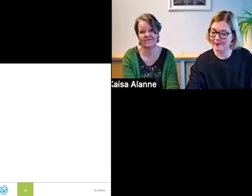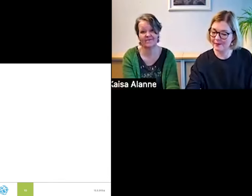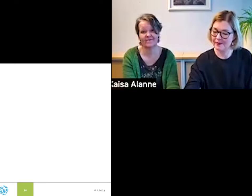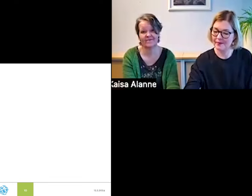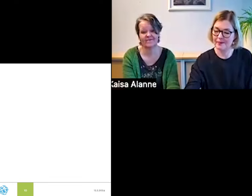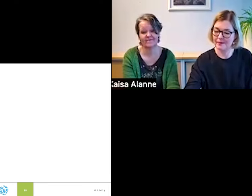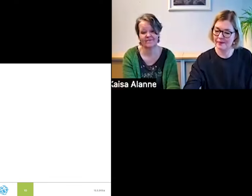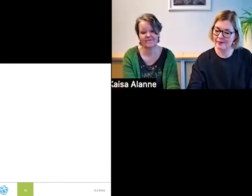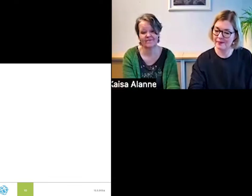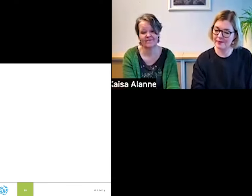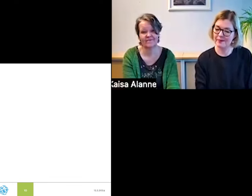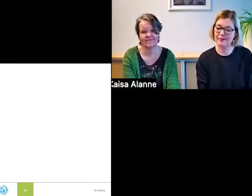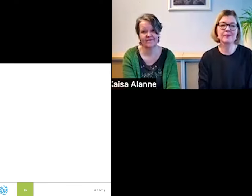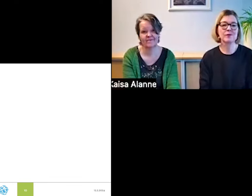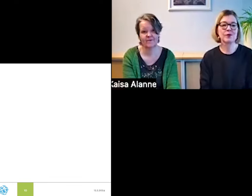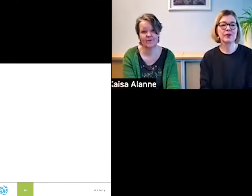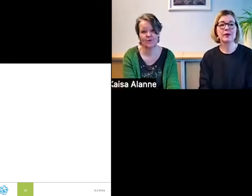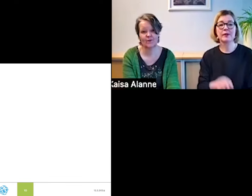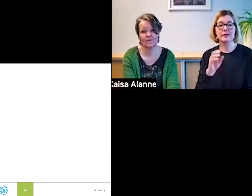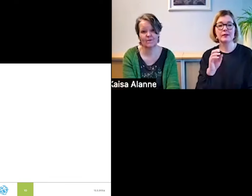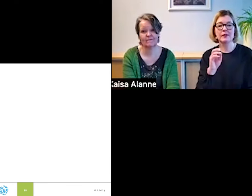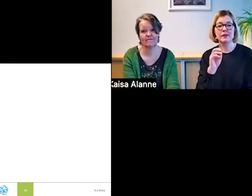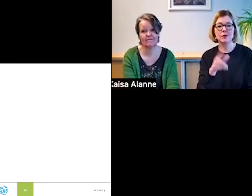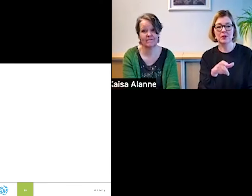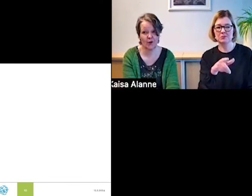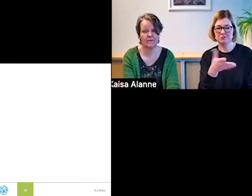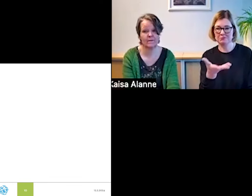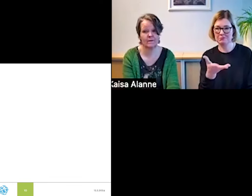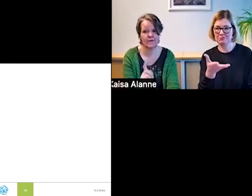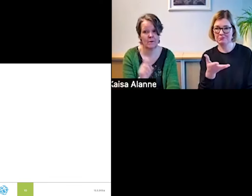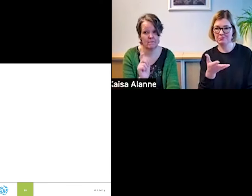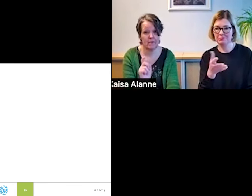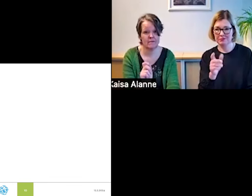niin kuin on lähtenyt tekemään. Kyllä, mennään vaan eteenpäin